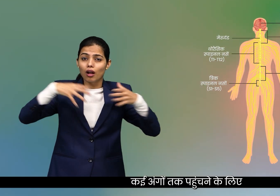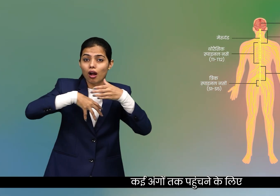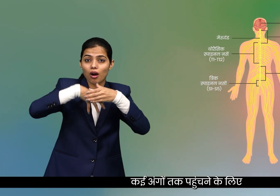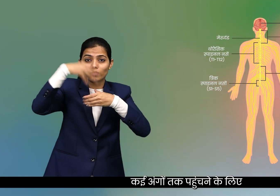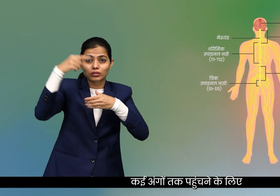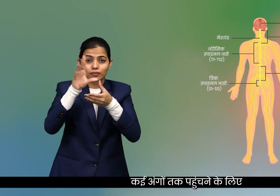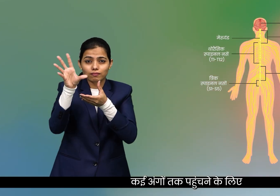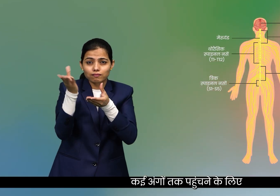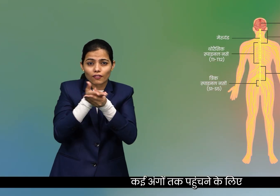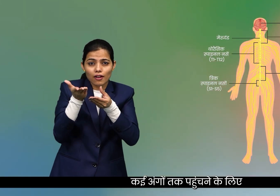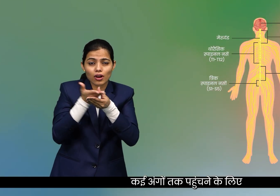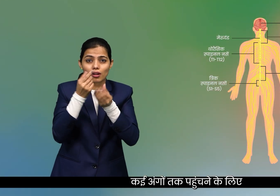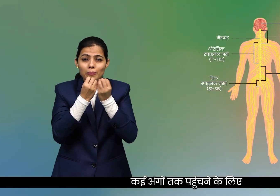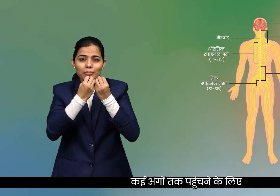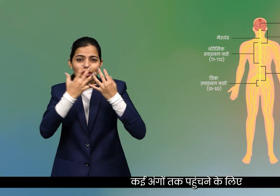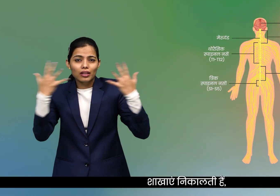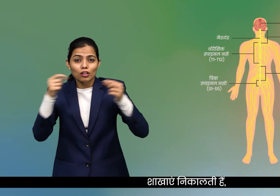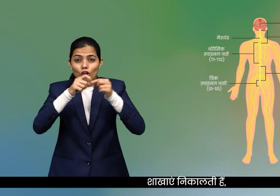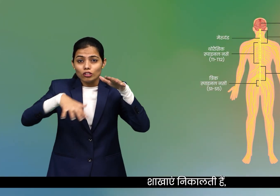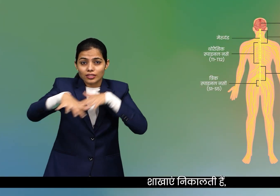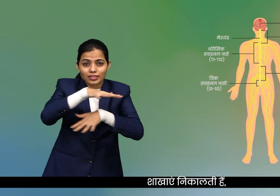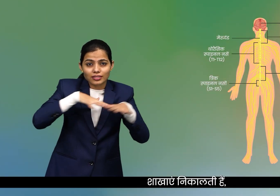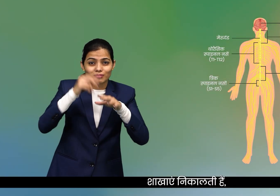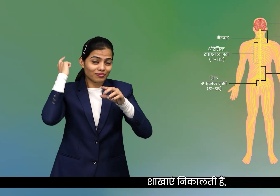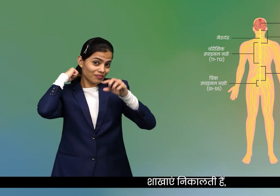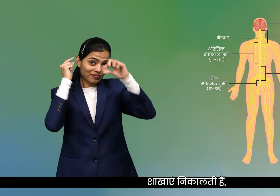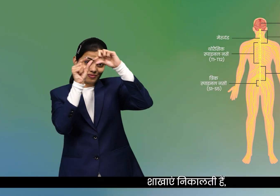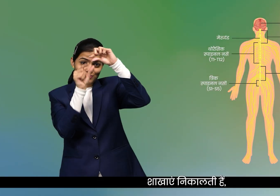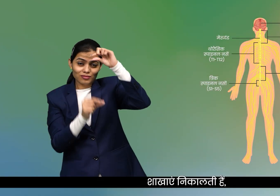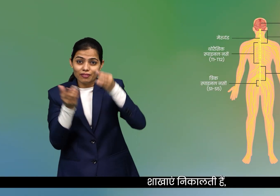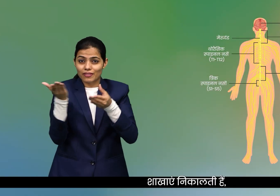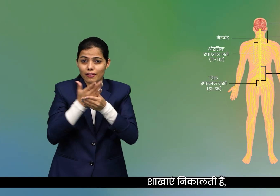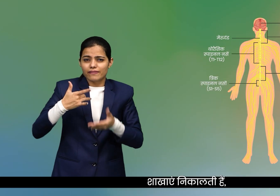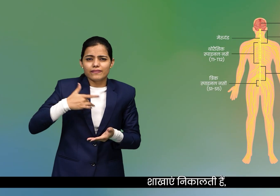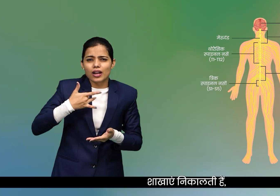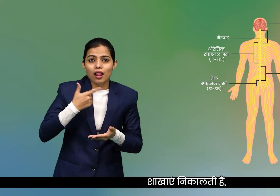अंगों तक पहुंचने के लिए शाखाएं निकलती है,